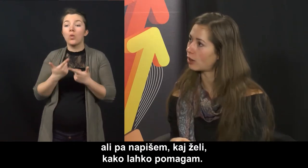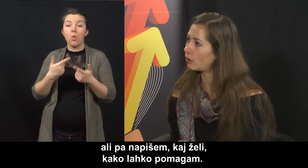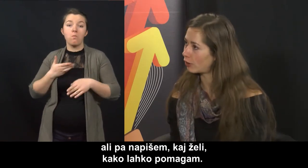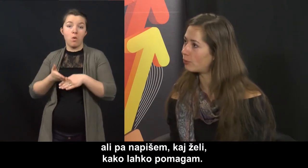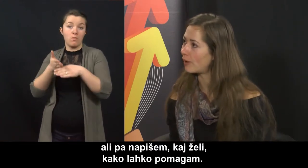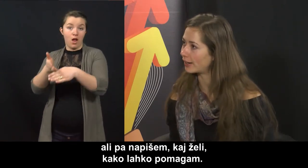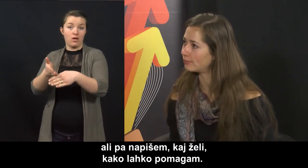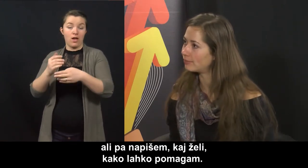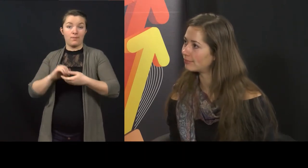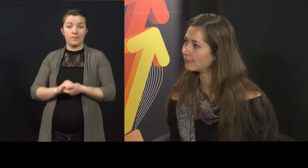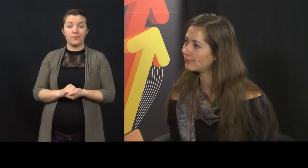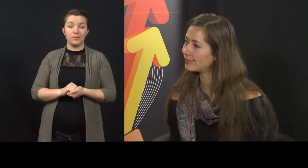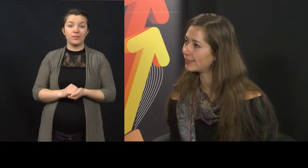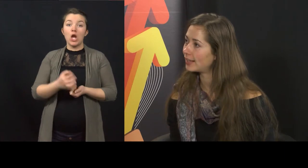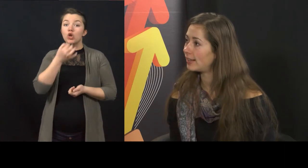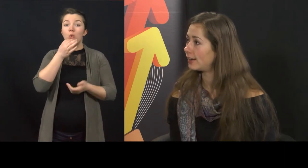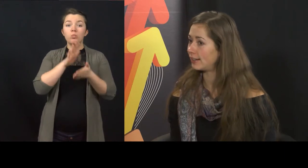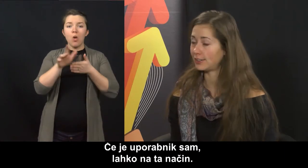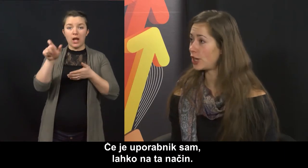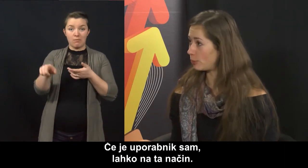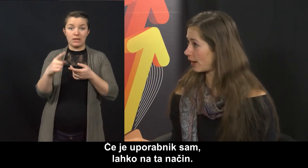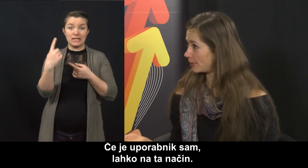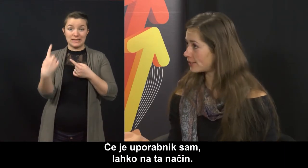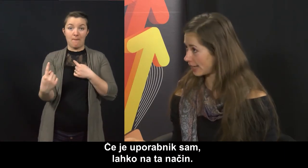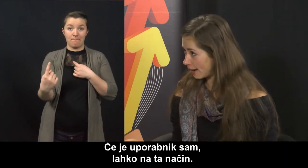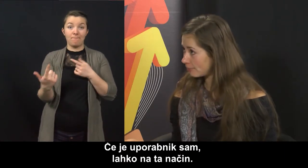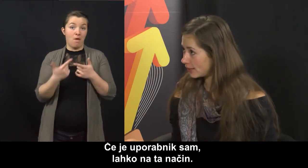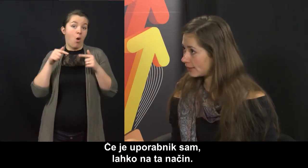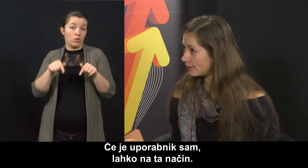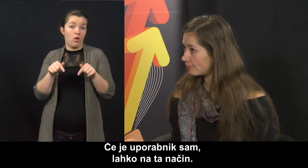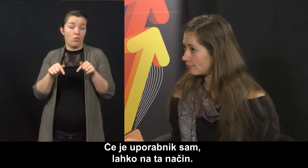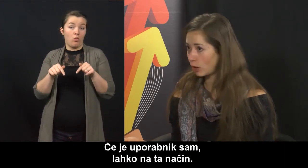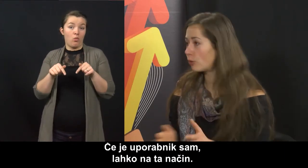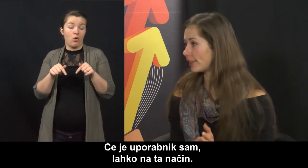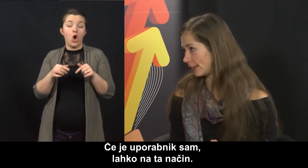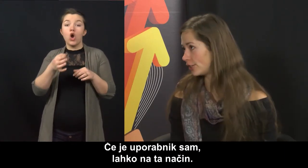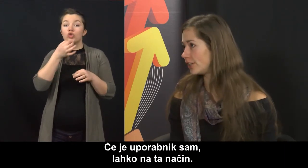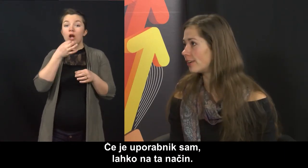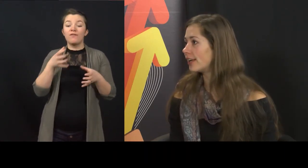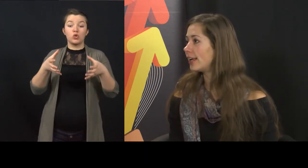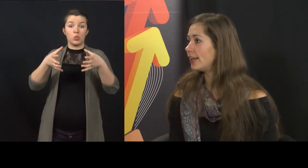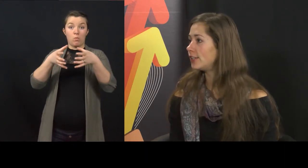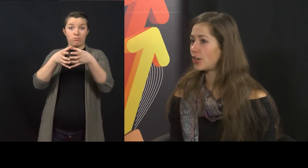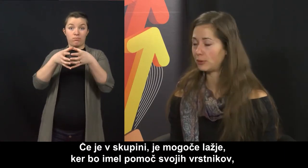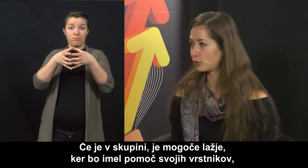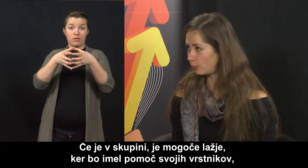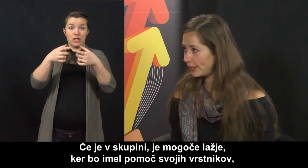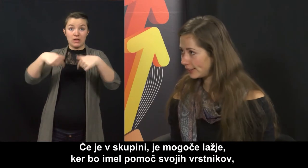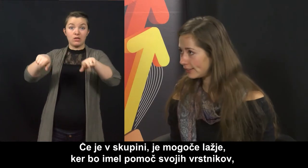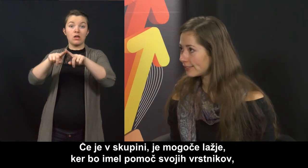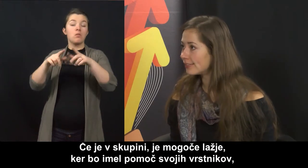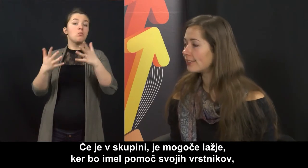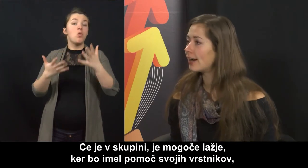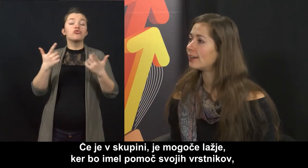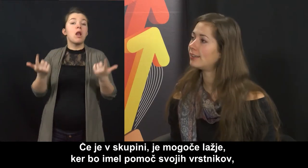želi, kako lahko pomagam. Če je uporabnik sam, lahko na ta način. Če je v